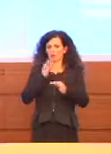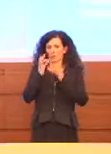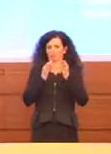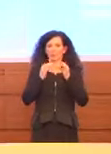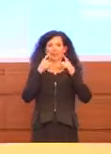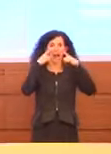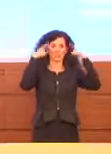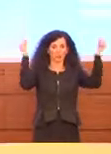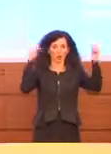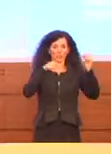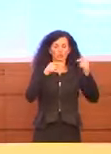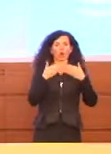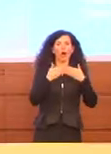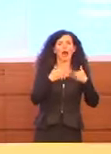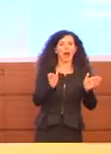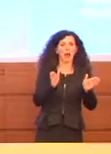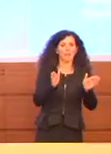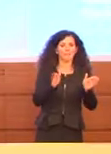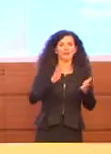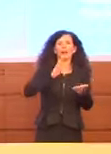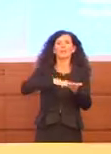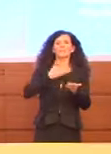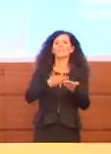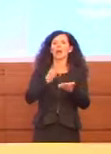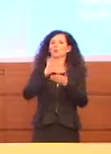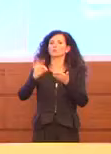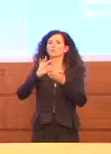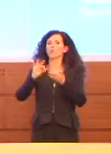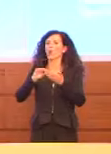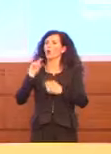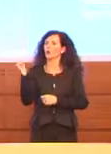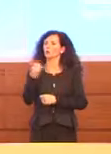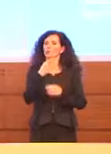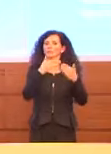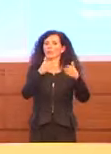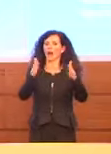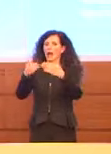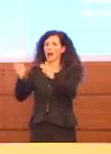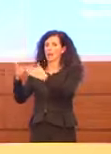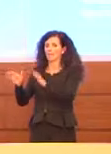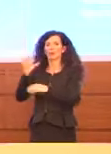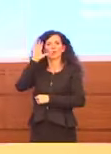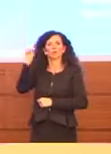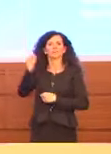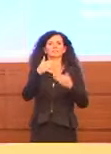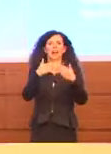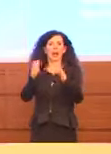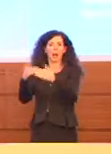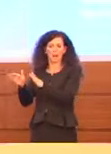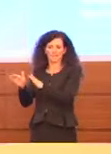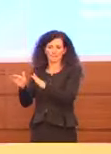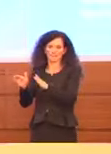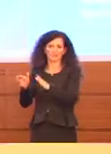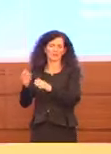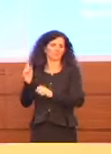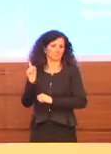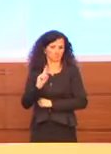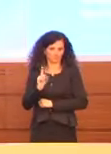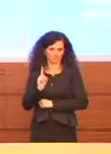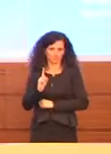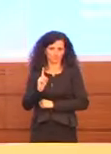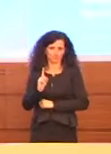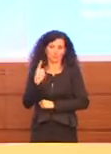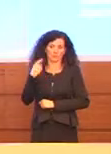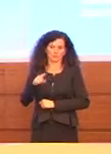asili nido non equivalga a l'apertura di tutte le scuole di ogni ordine e grado e delle università quello è quello che nei modelli e